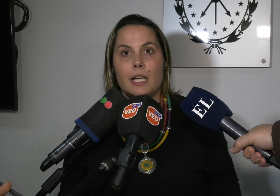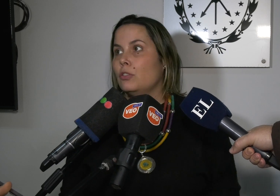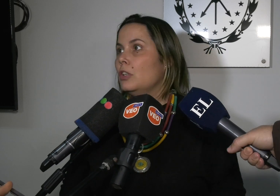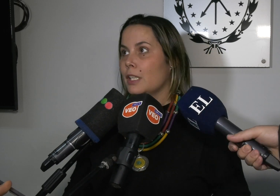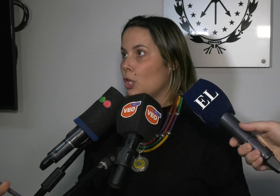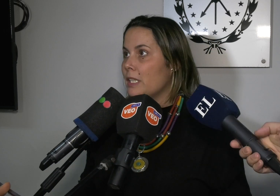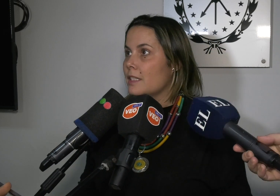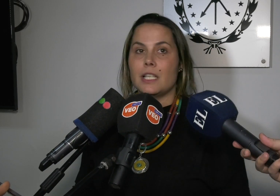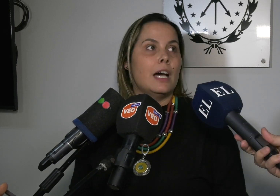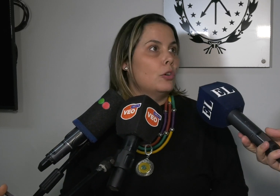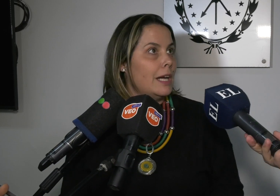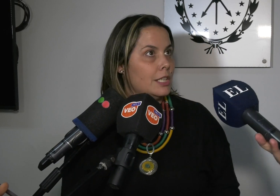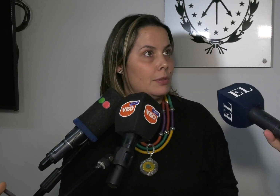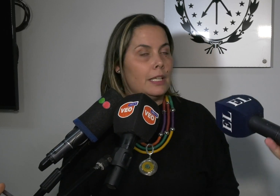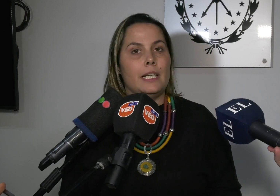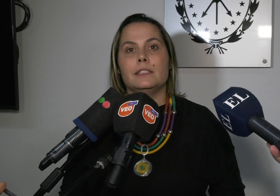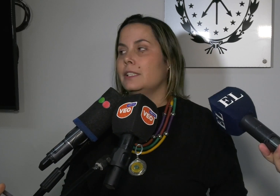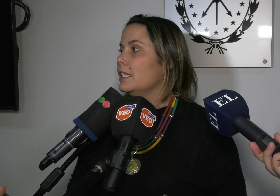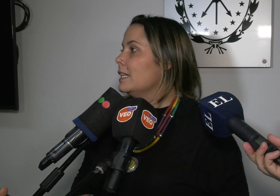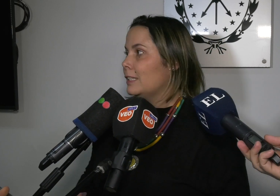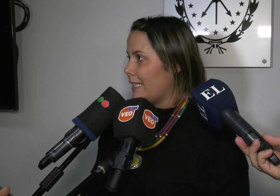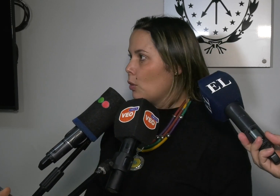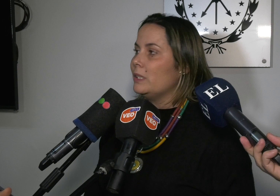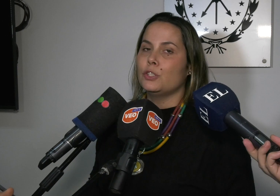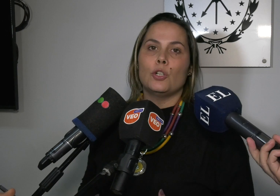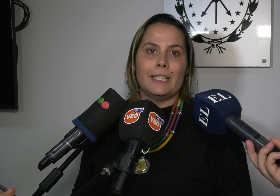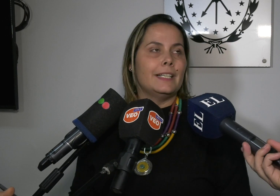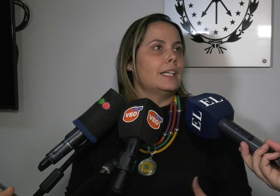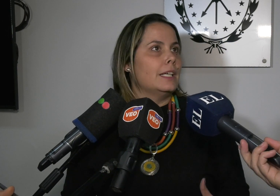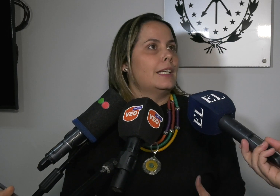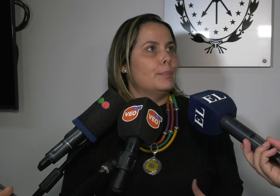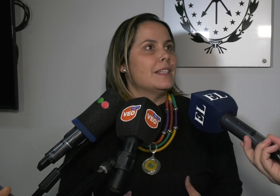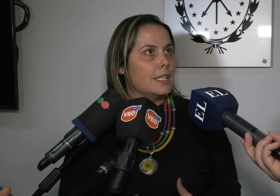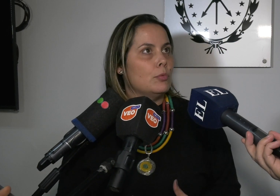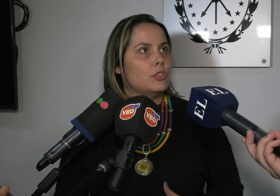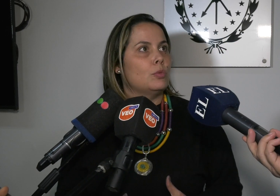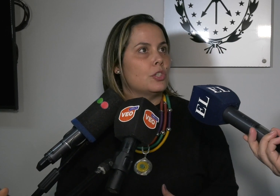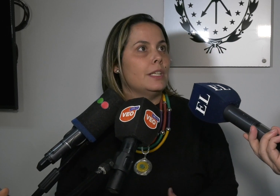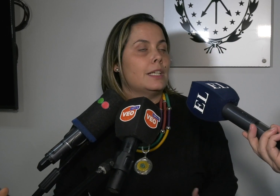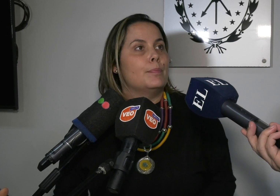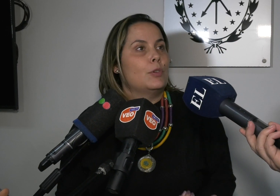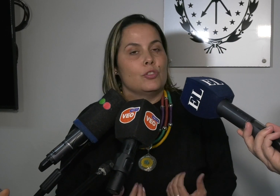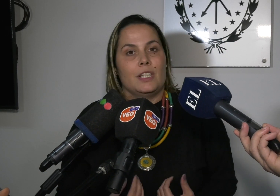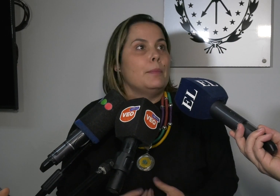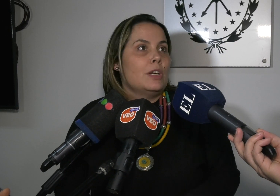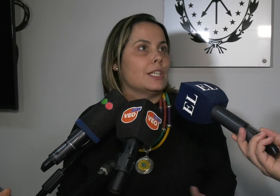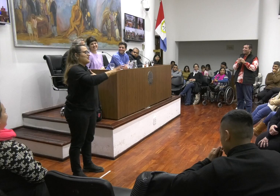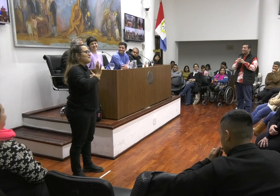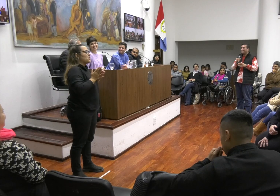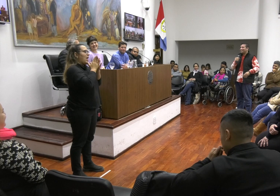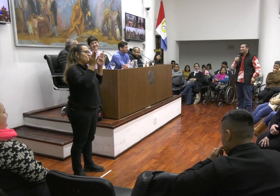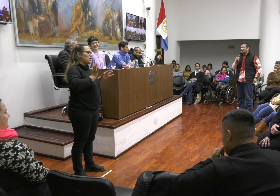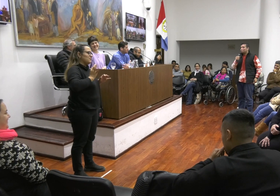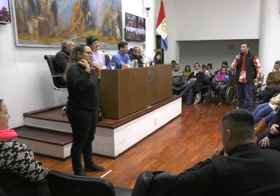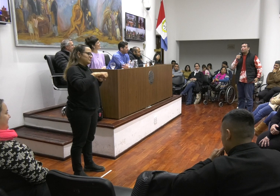subir al estrado, quedó evidenciado, hay que llevarla adelante. El encuentro genera que pensemos situaciones que consideramos que ya